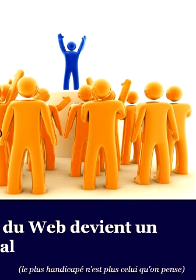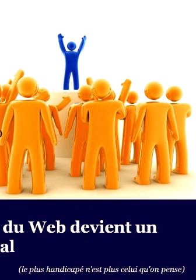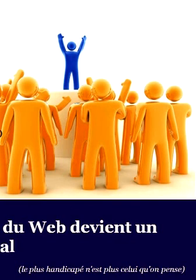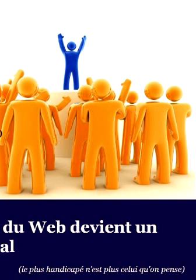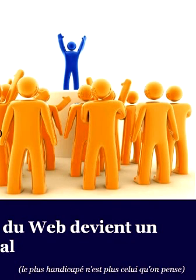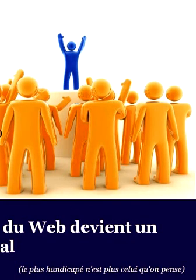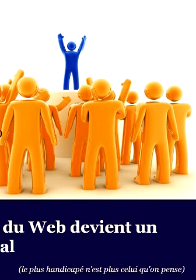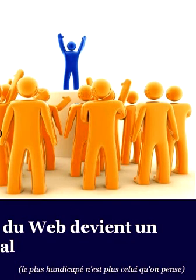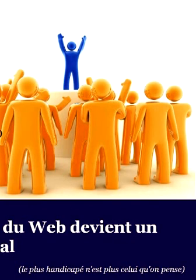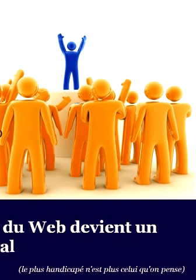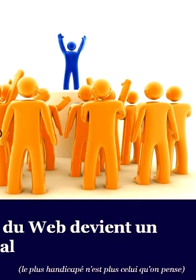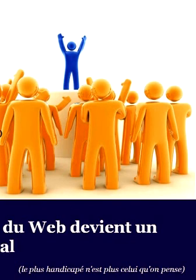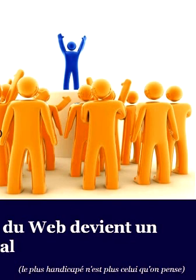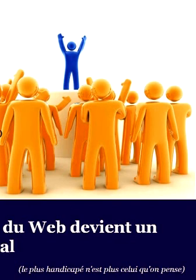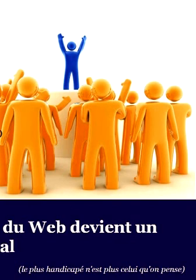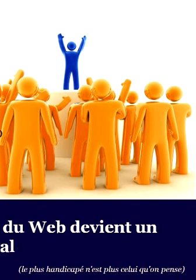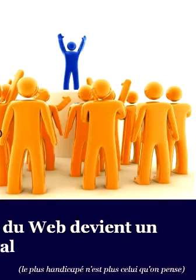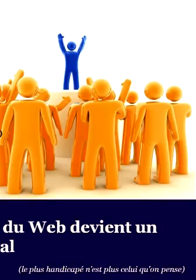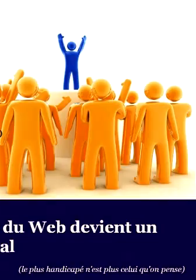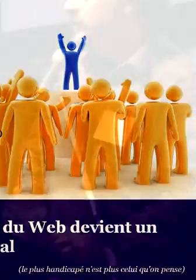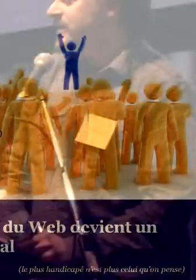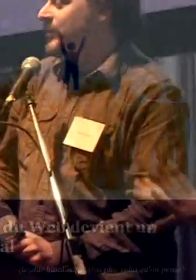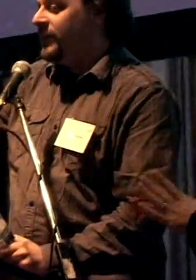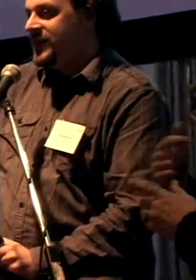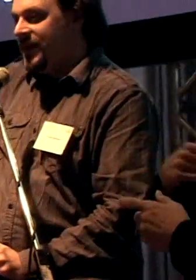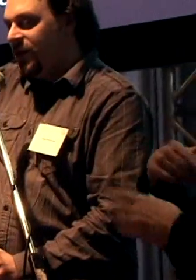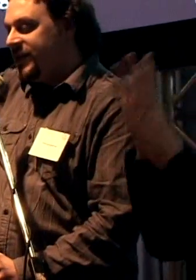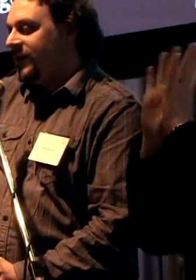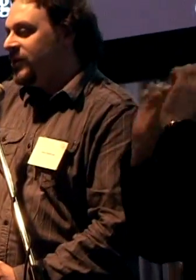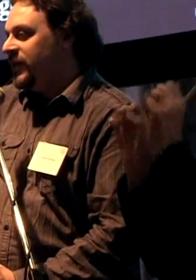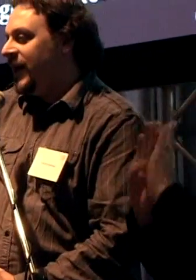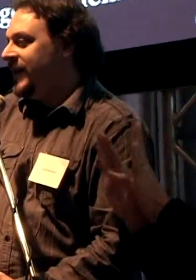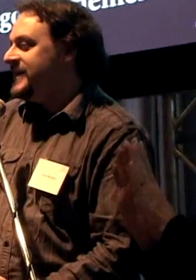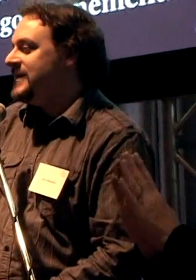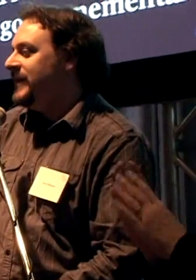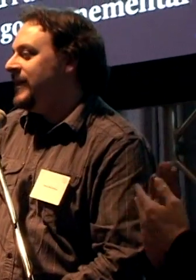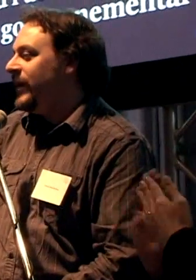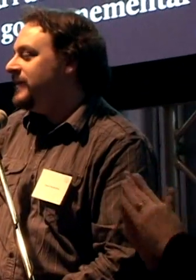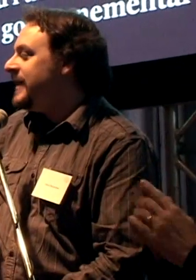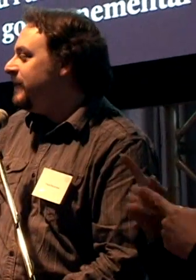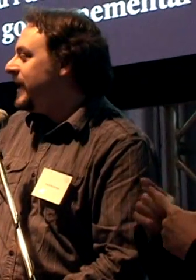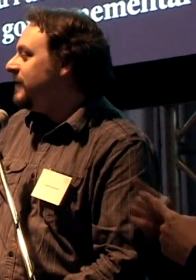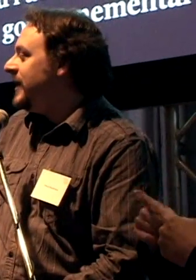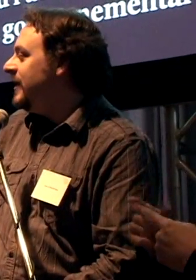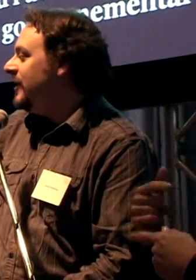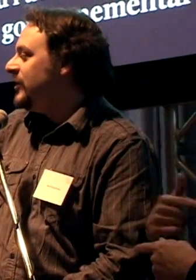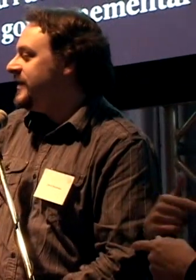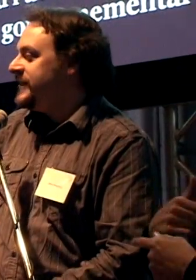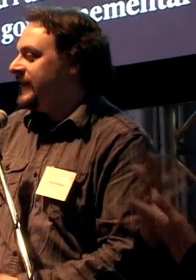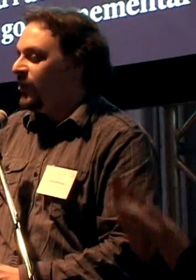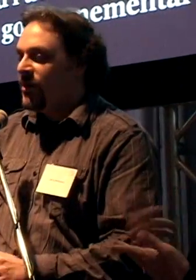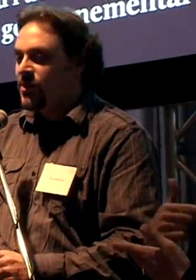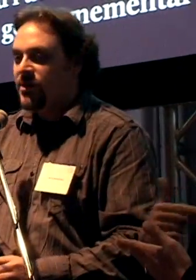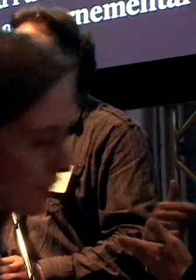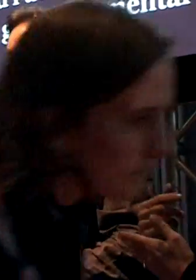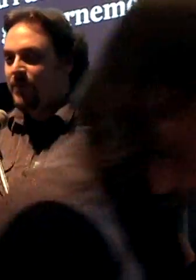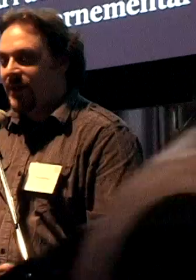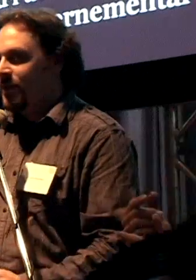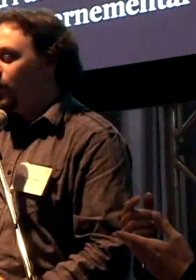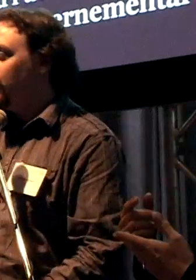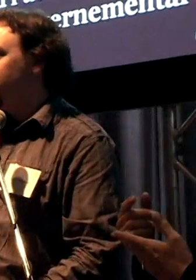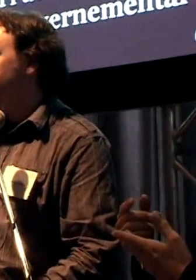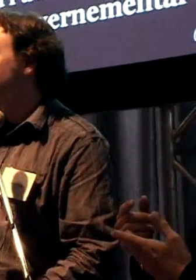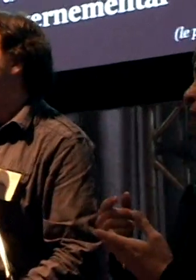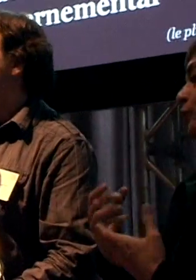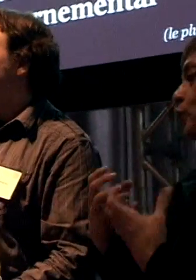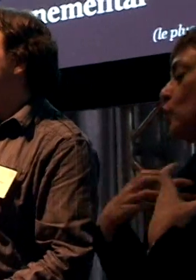Tout d'abord, j'enlève ma casquette de président de Communautique pour mettre celle de directeur général d'accessibilité web. Ça me permet de dire un certain nombre de choses que je dirais